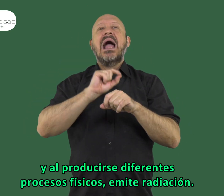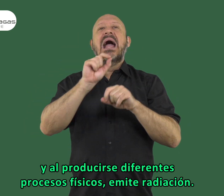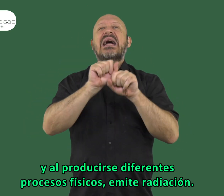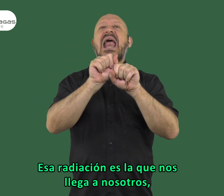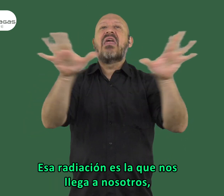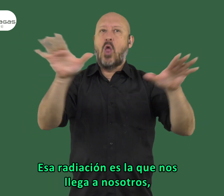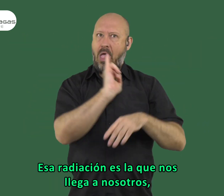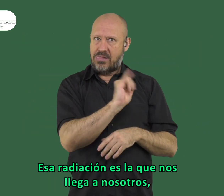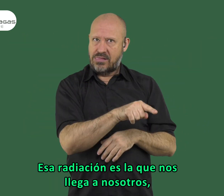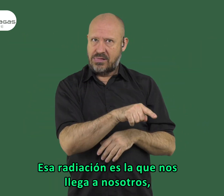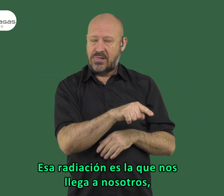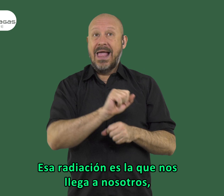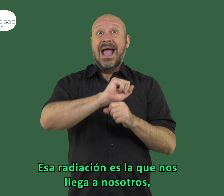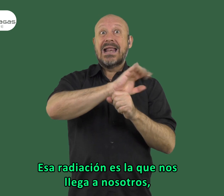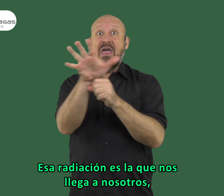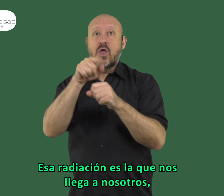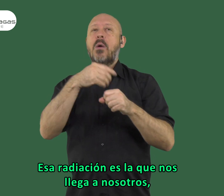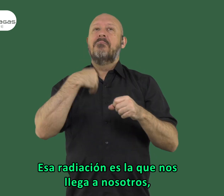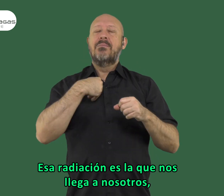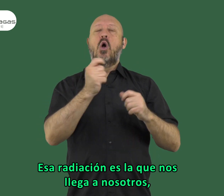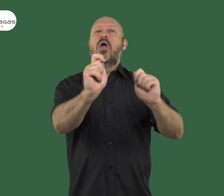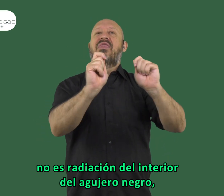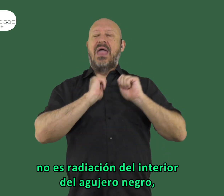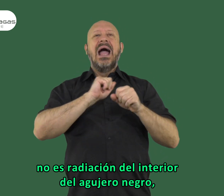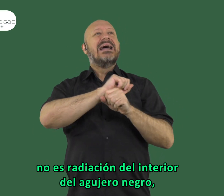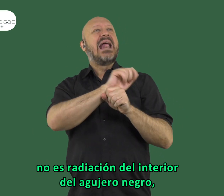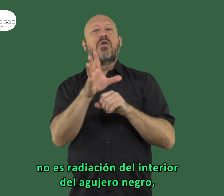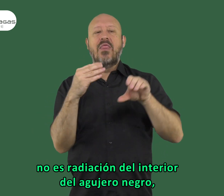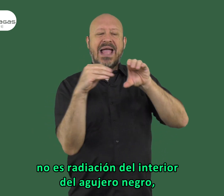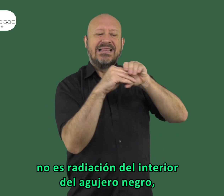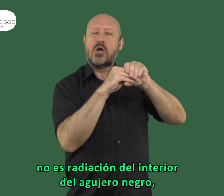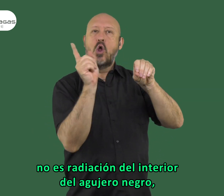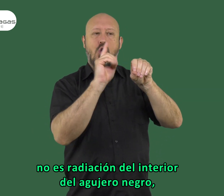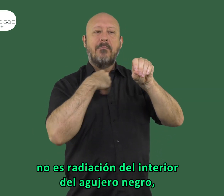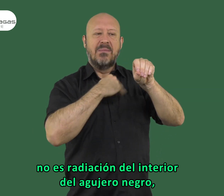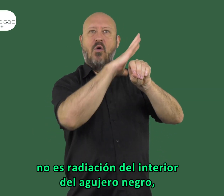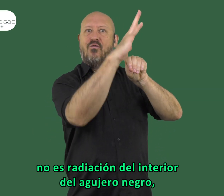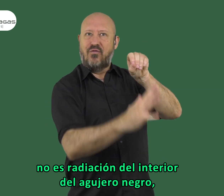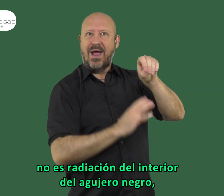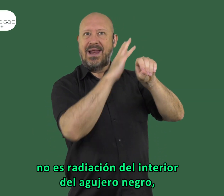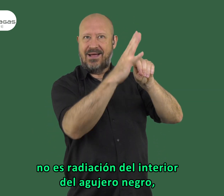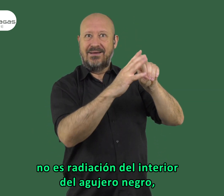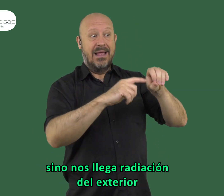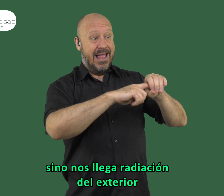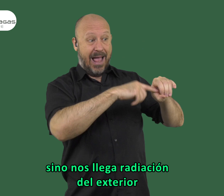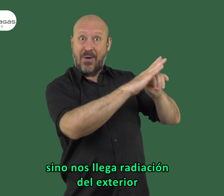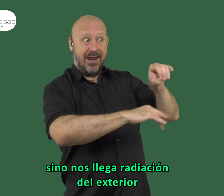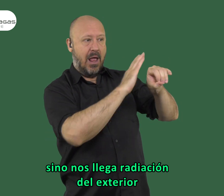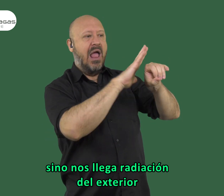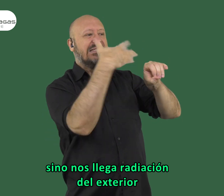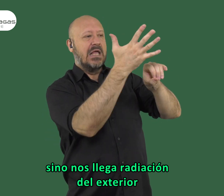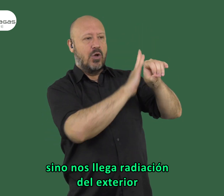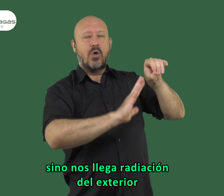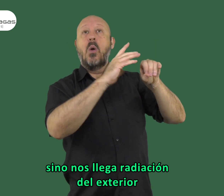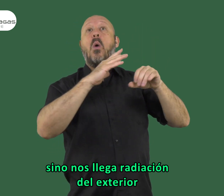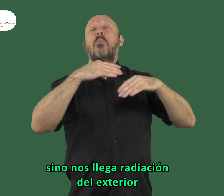emite radiación. Esa radiación es la que nos llega a nosotros, no es radiación del interior del agujero negro, sino nos llega